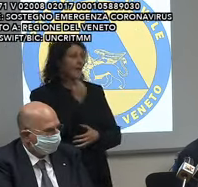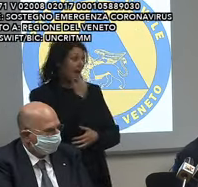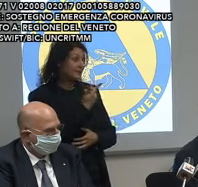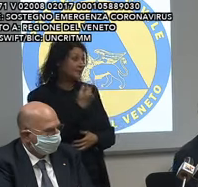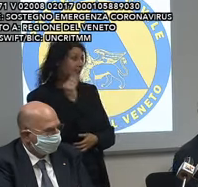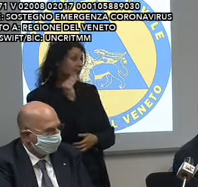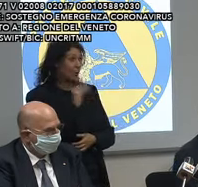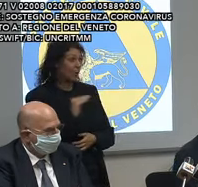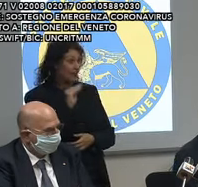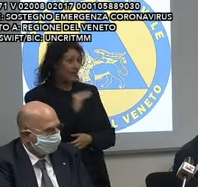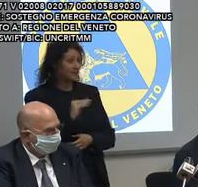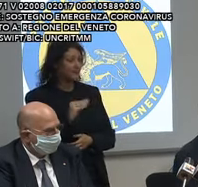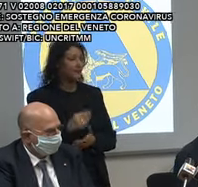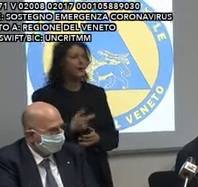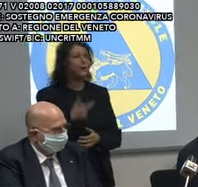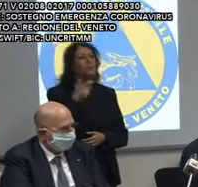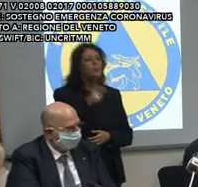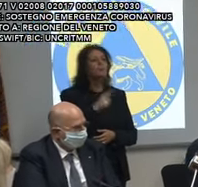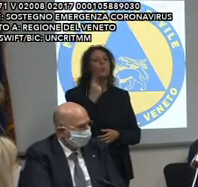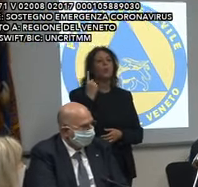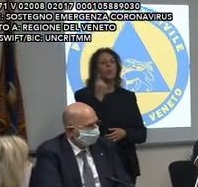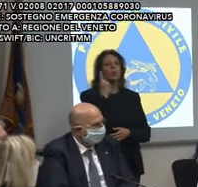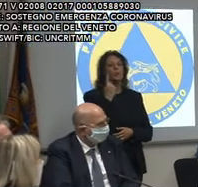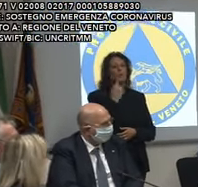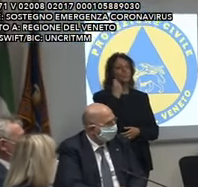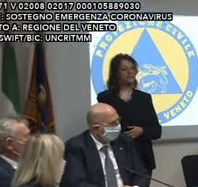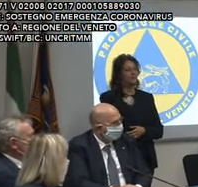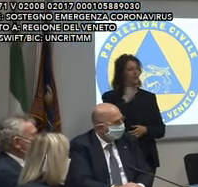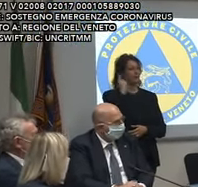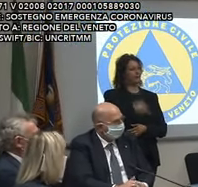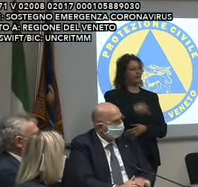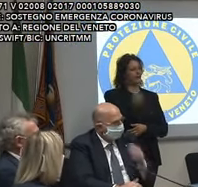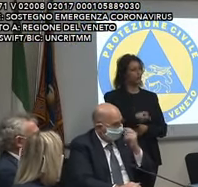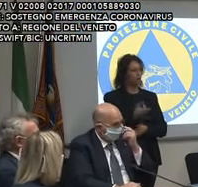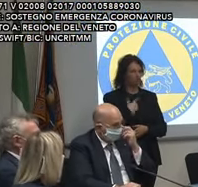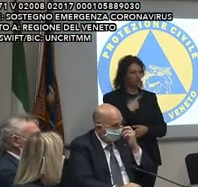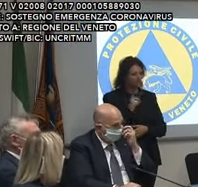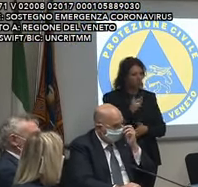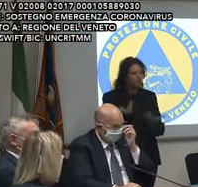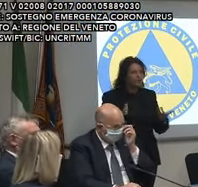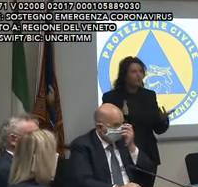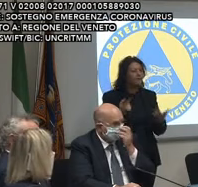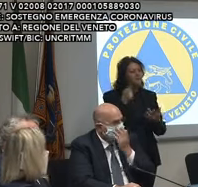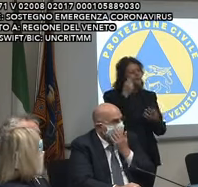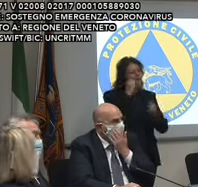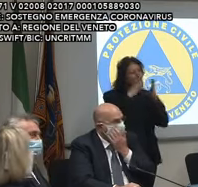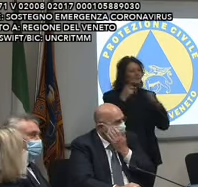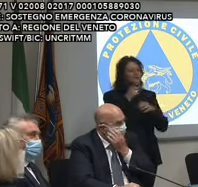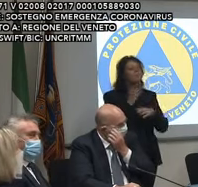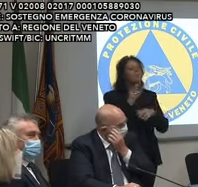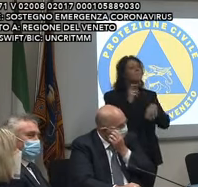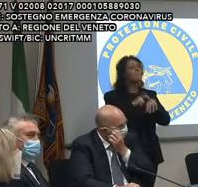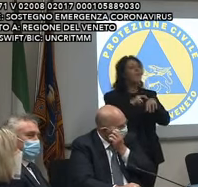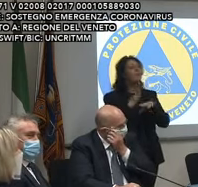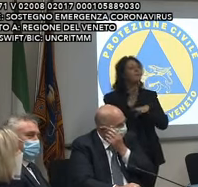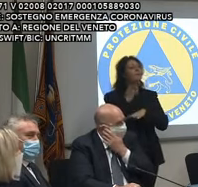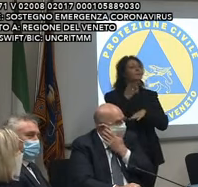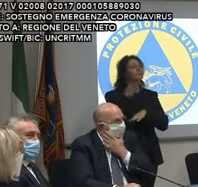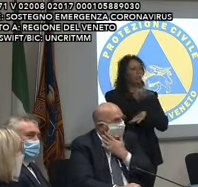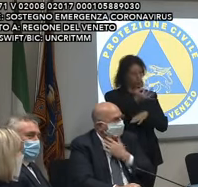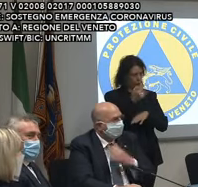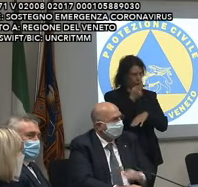domanda. Ogni tanto c'è qualcuno che scrive, ma è un dittatore. Cioè ragazzi, se andate dal medico e avete una patologia, il medico vi